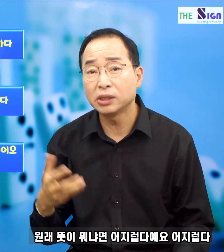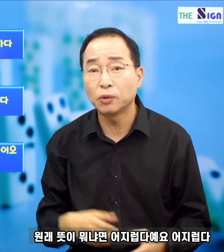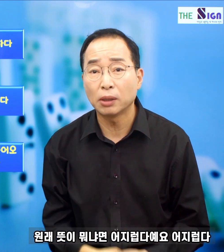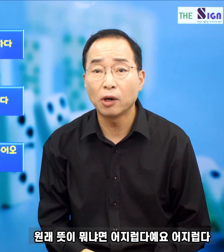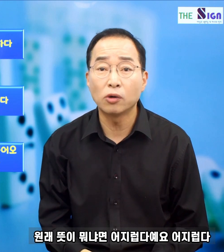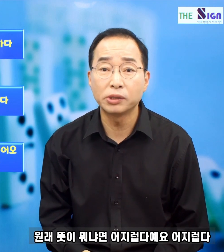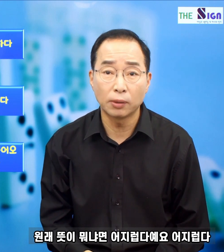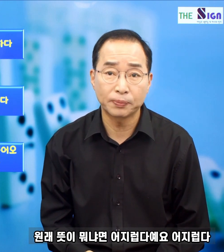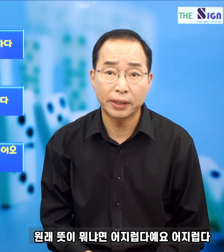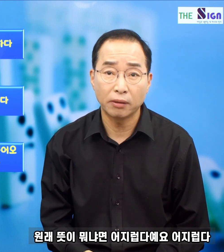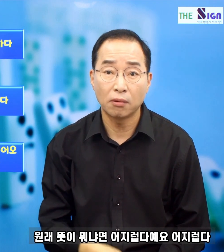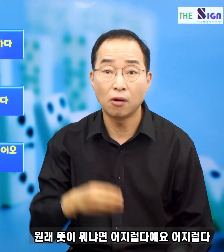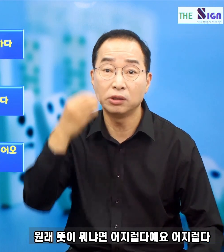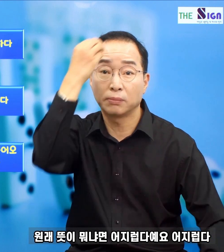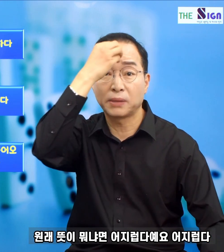뭐냐면 어지럽다예요. 어지럽다.